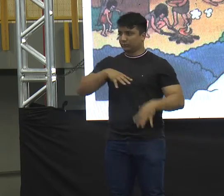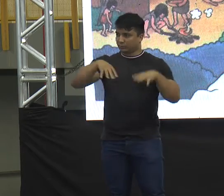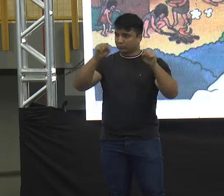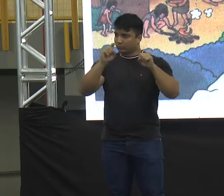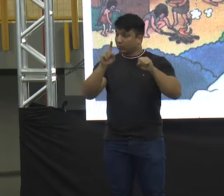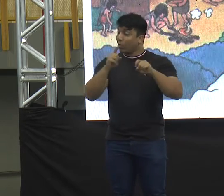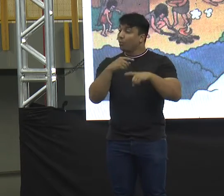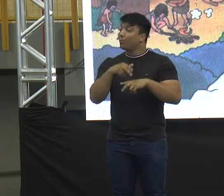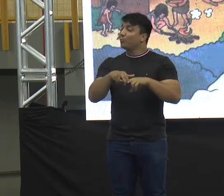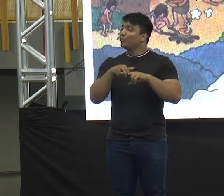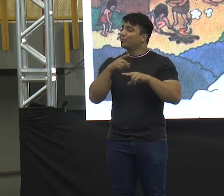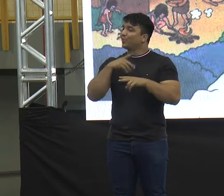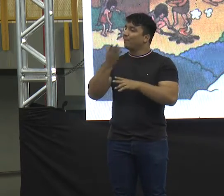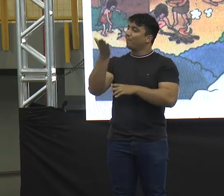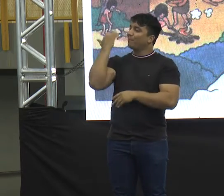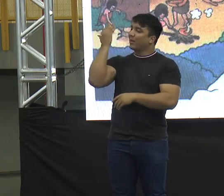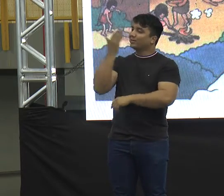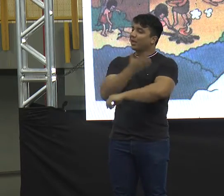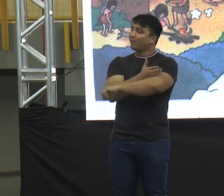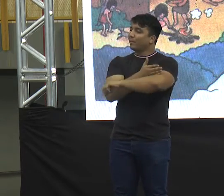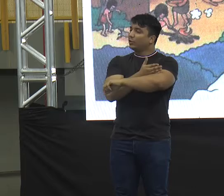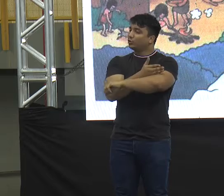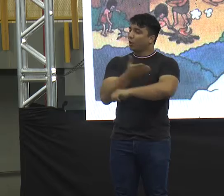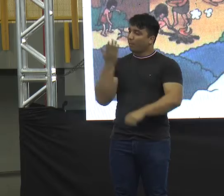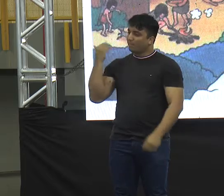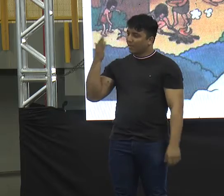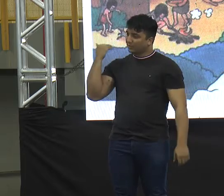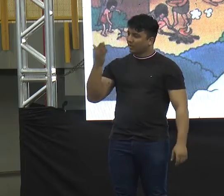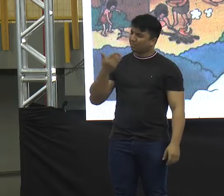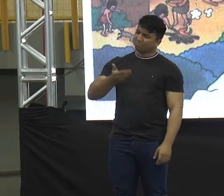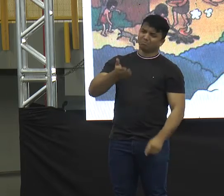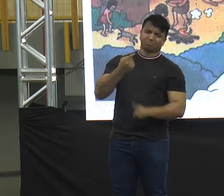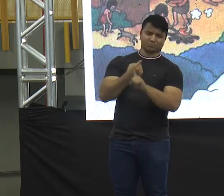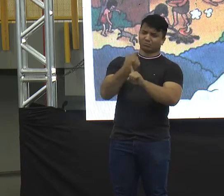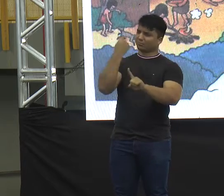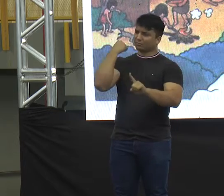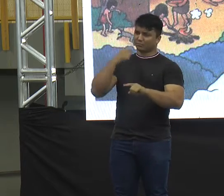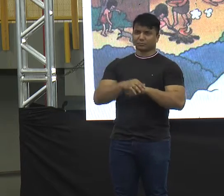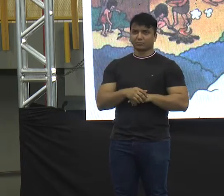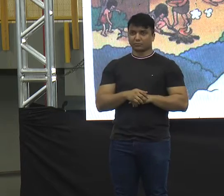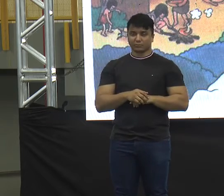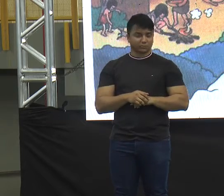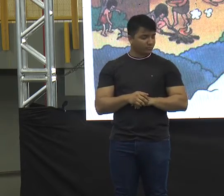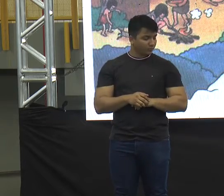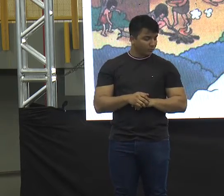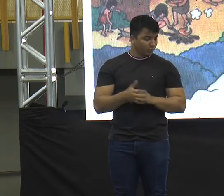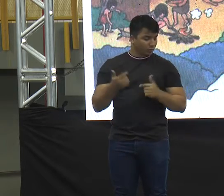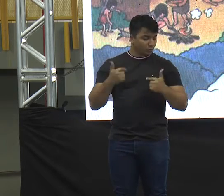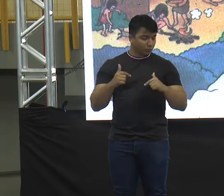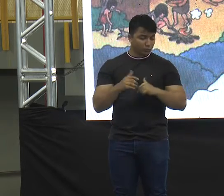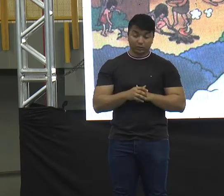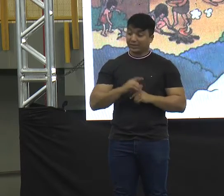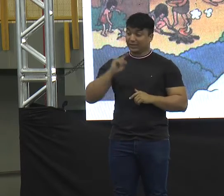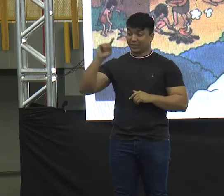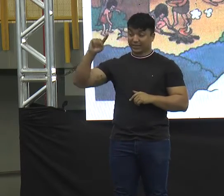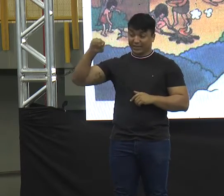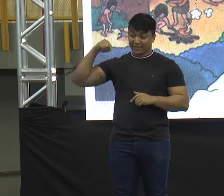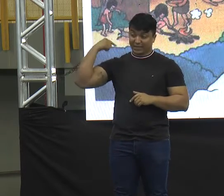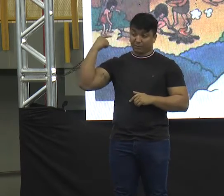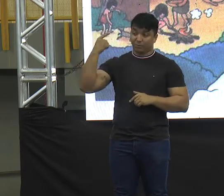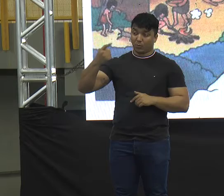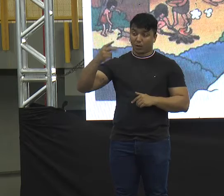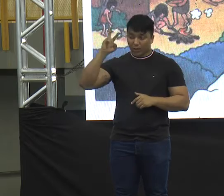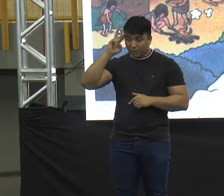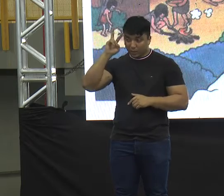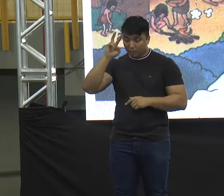pré-história, ainda não existia essa observação feita pelos astros, pelo menos no Paleolítico. Na medida em que,